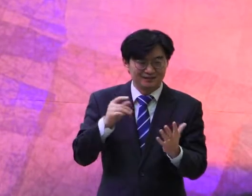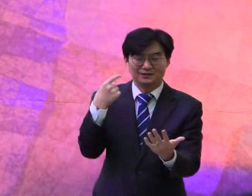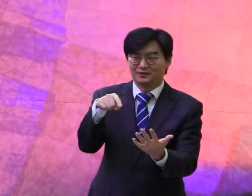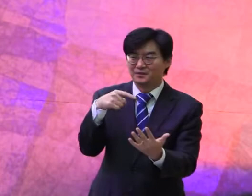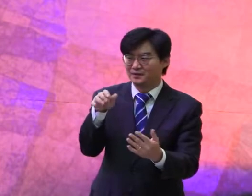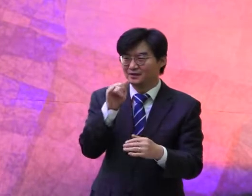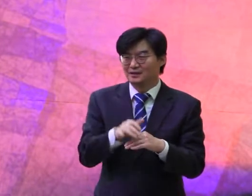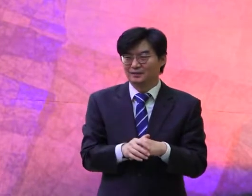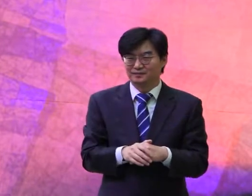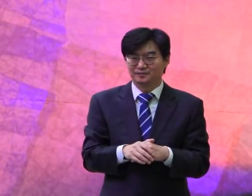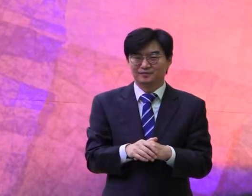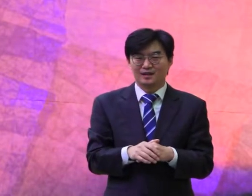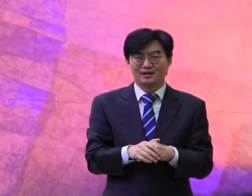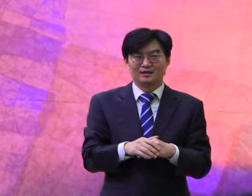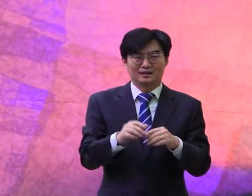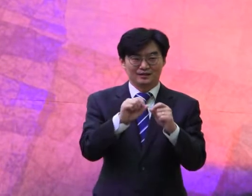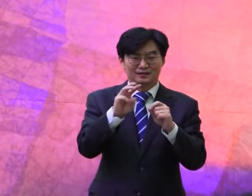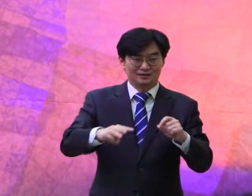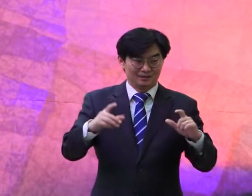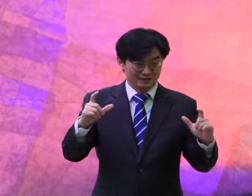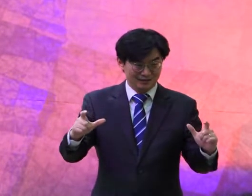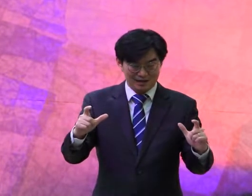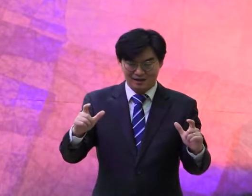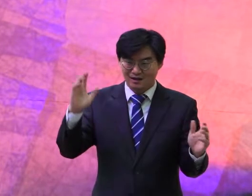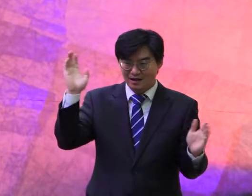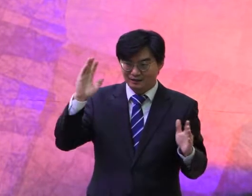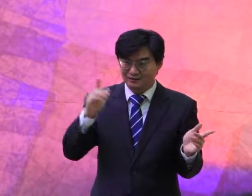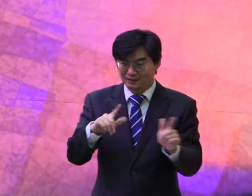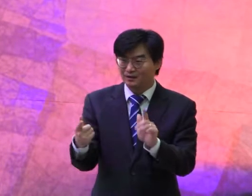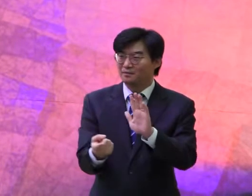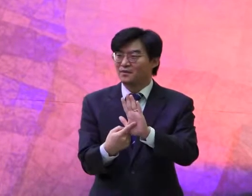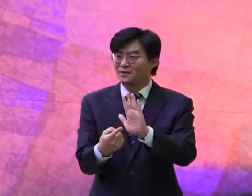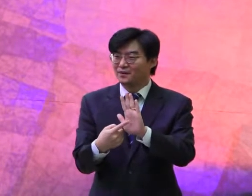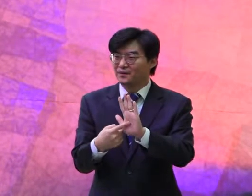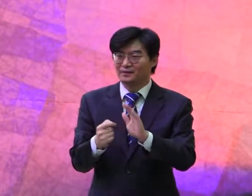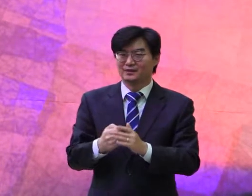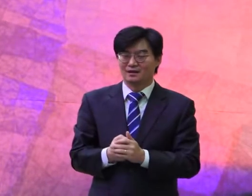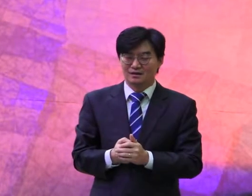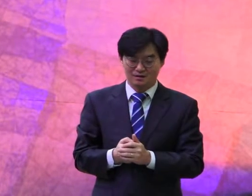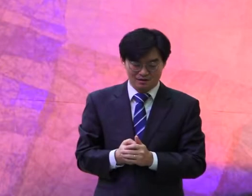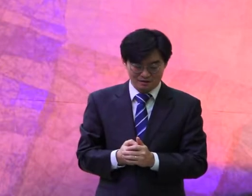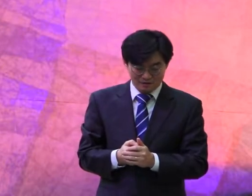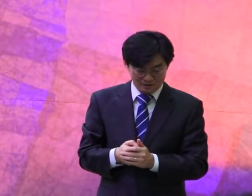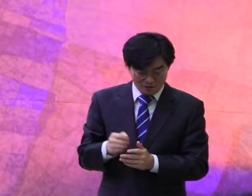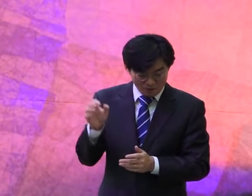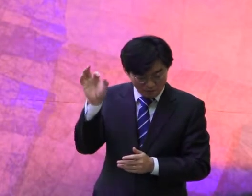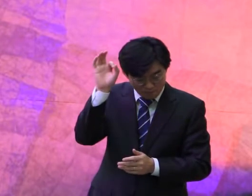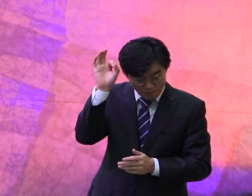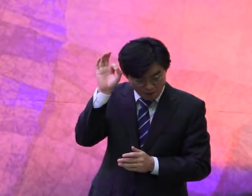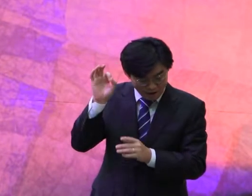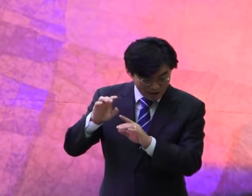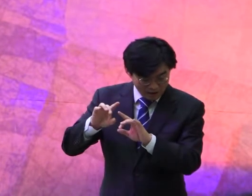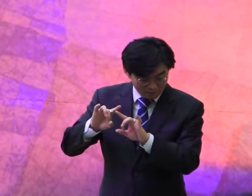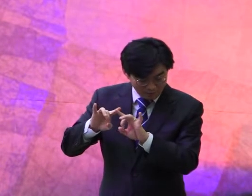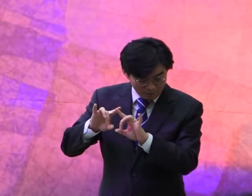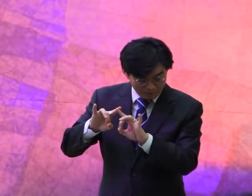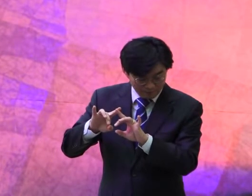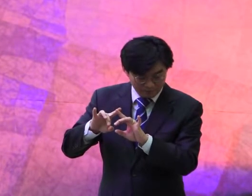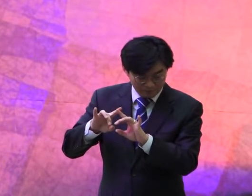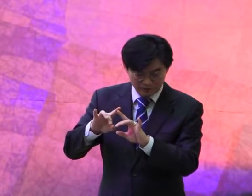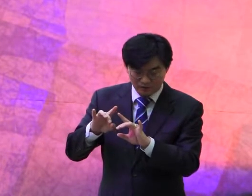되는 역사가 일어날 수 있도록 기도해 주시면 좋겠습니다. 극동방송에서 전단지를 주중에 보내주셨습니다. 그래서 수요일날 저녁에도